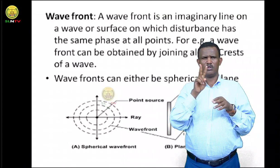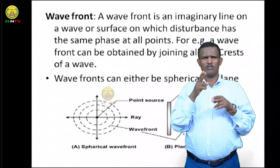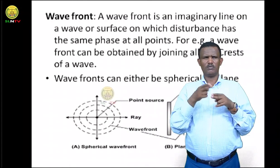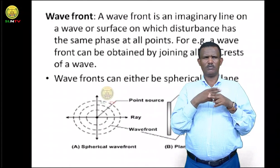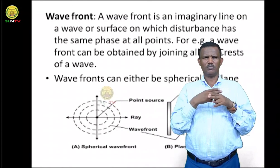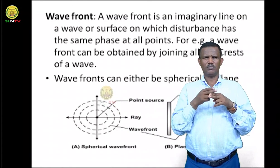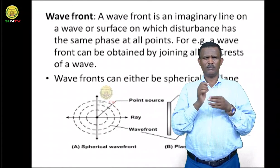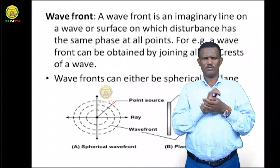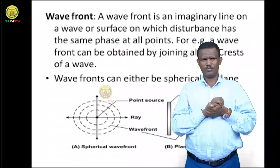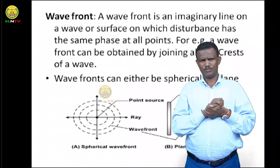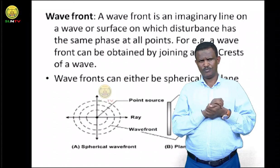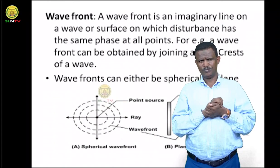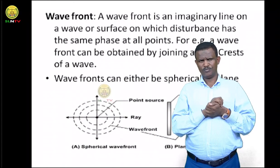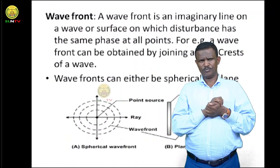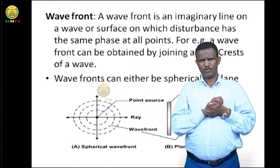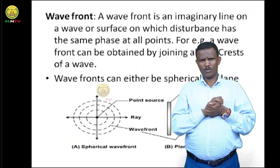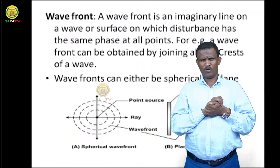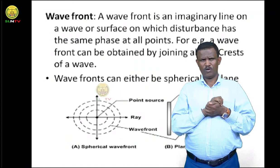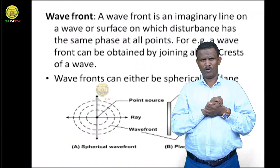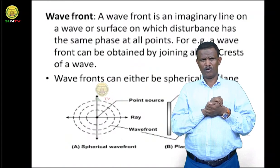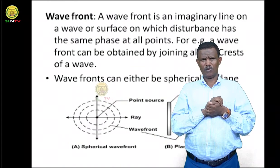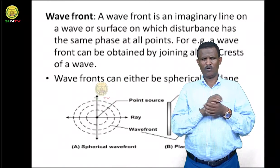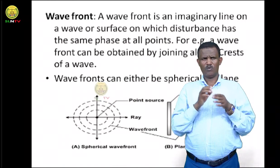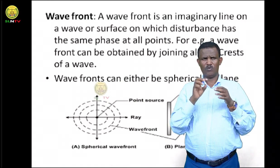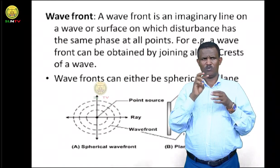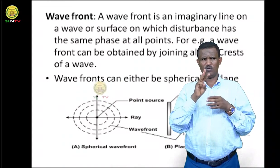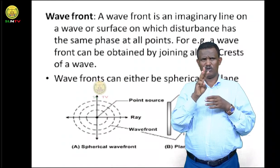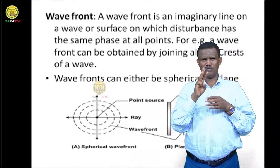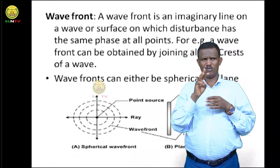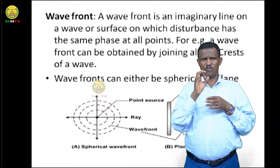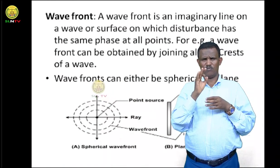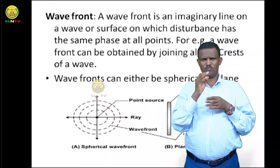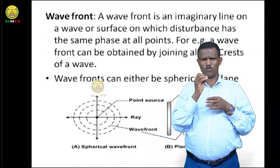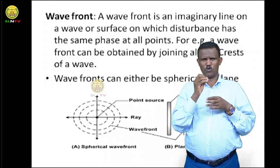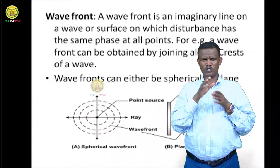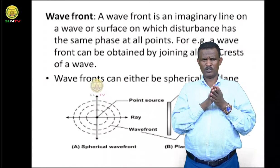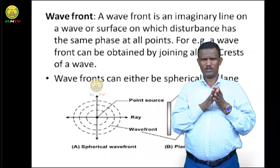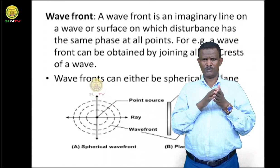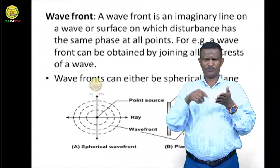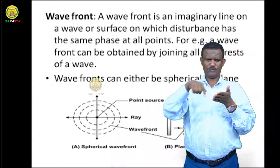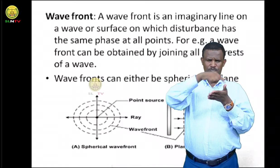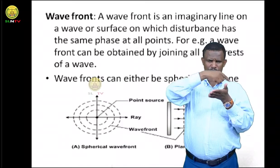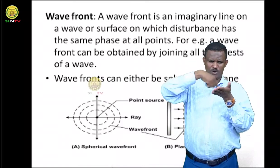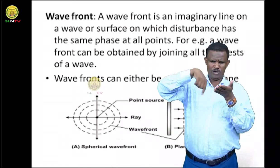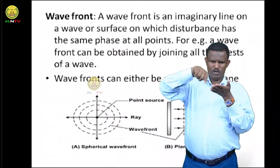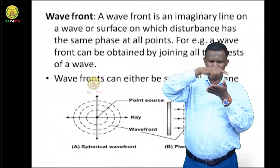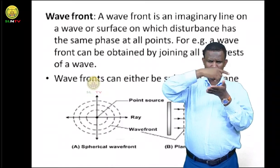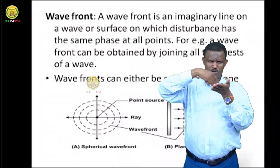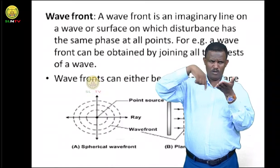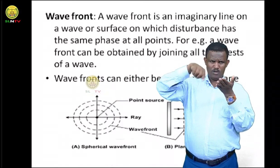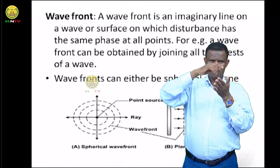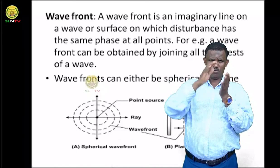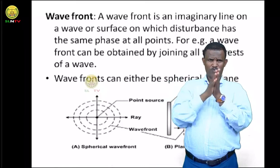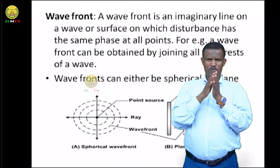karaa marka wave fronts ku wuxuu ino fududeynayaa in picture aynu ku tilmaamno hirirkii ama mowjadii aan